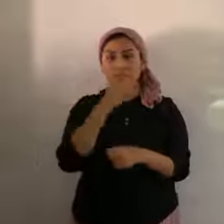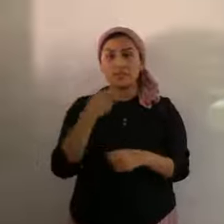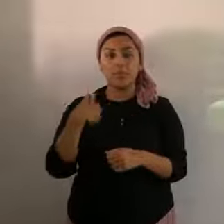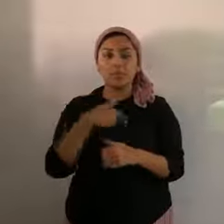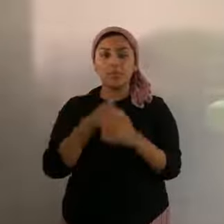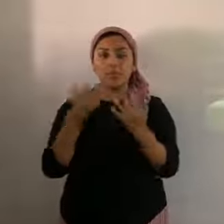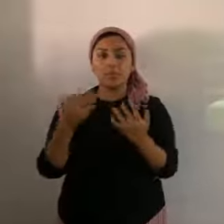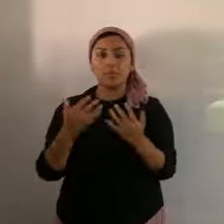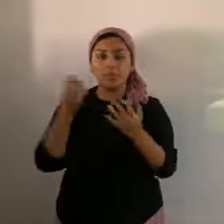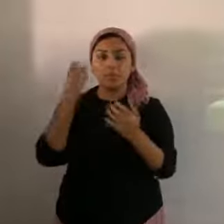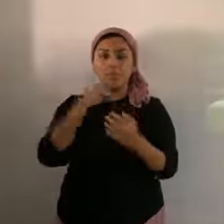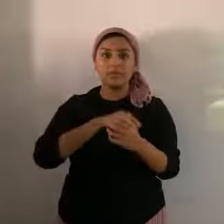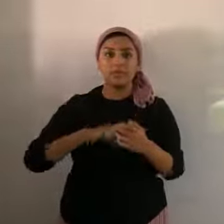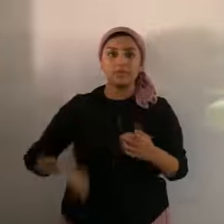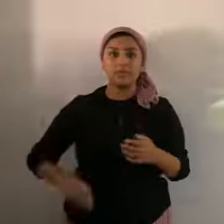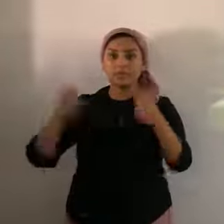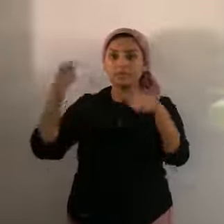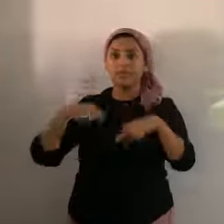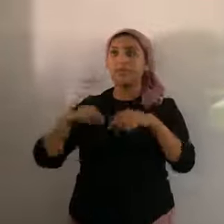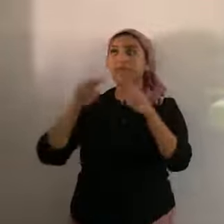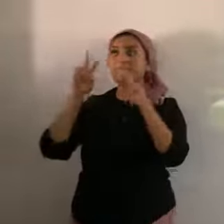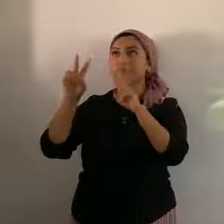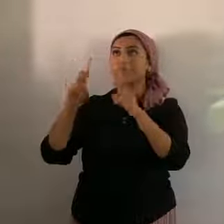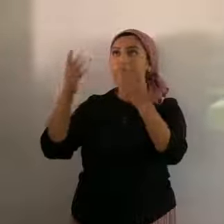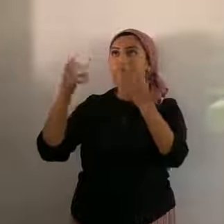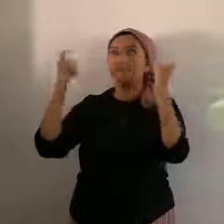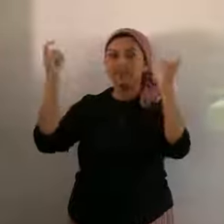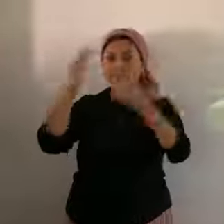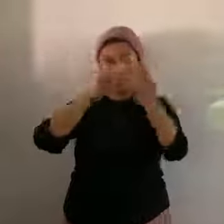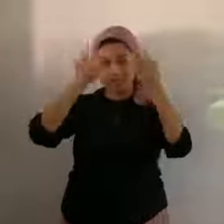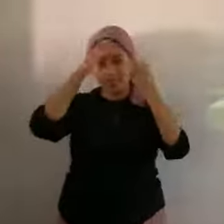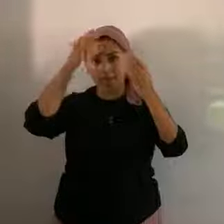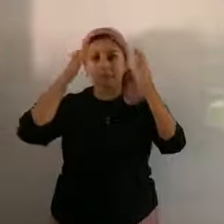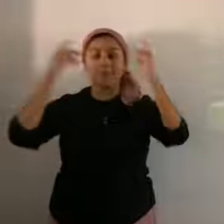esperando que venga Yahshua HaMashiach. Exaltamos al Todopoderoso, amados.